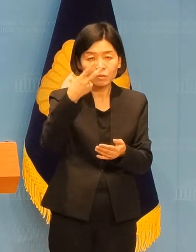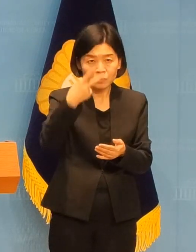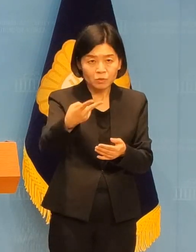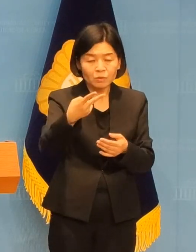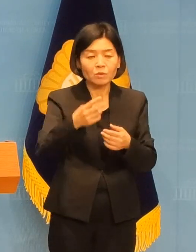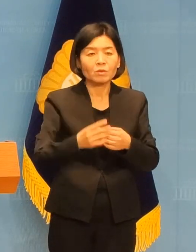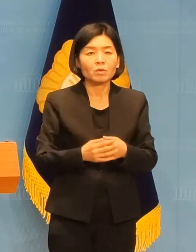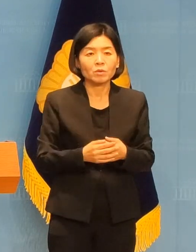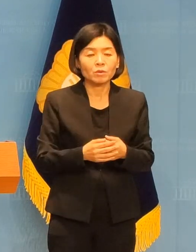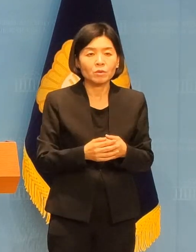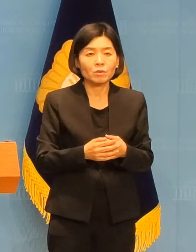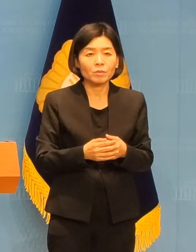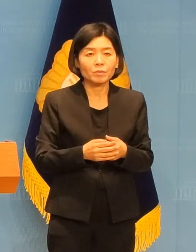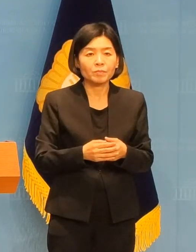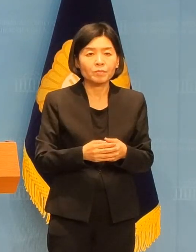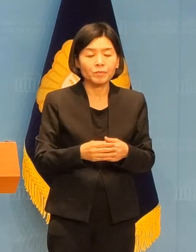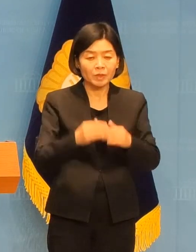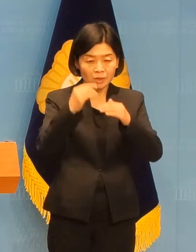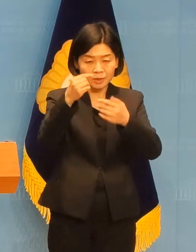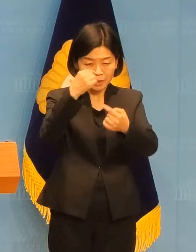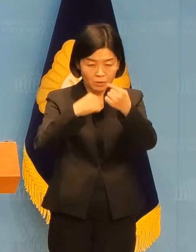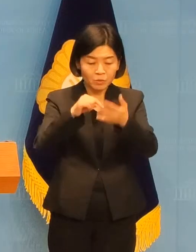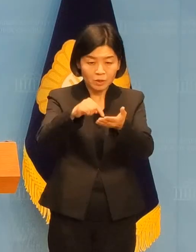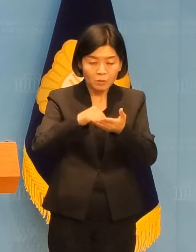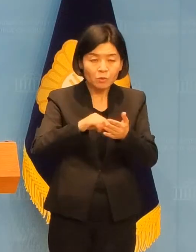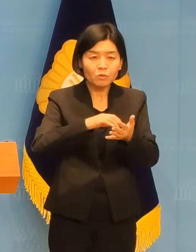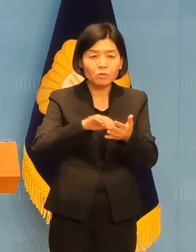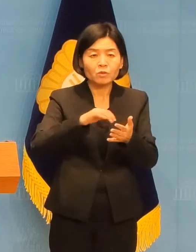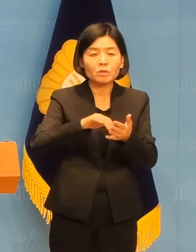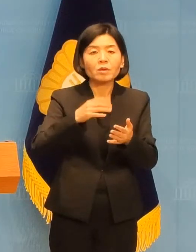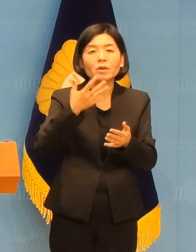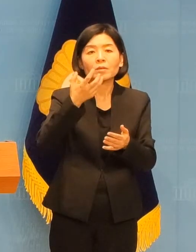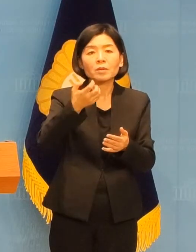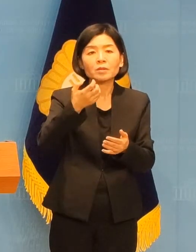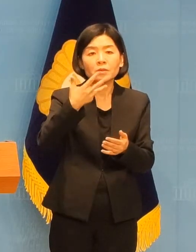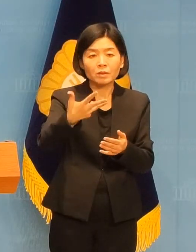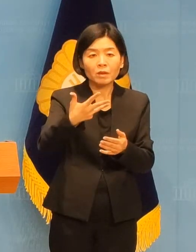222건으로 이들 제보 중 88건을